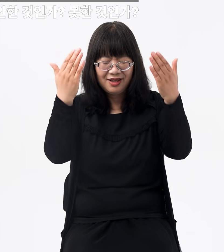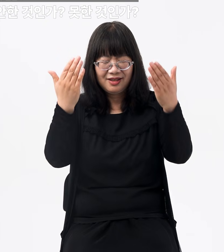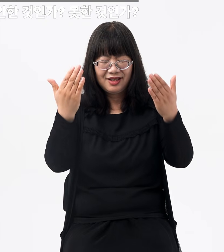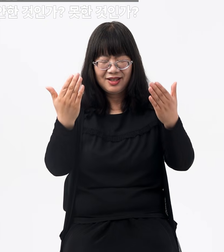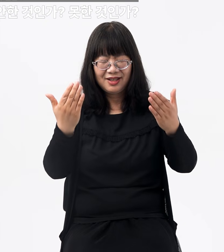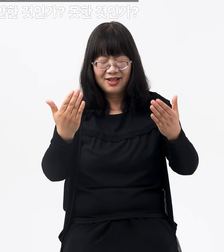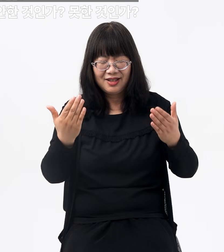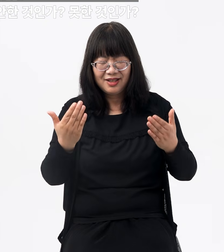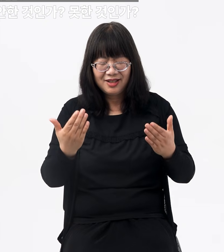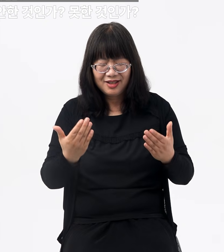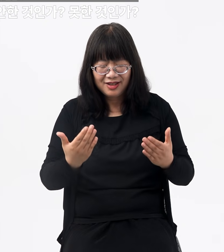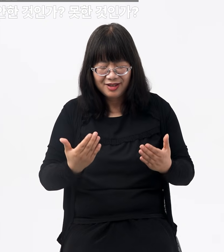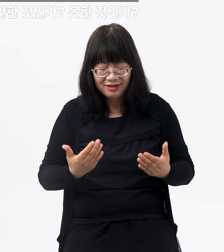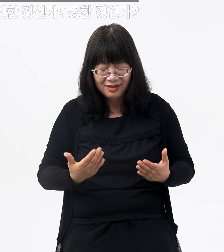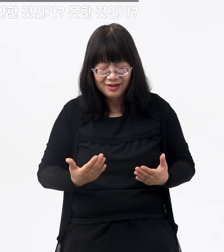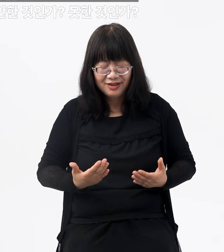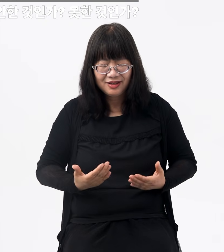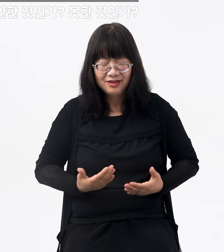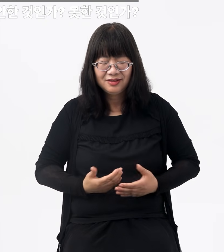지켜주시네.